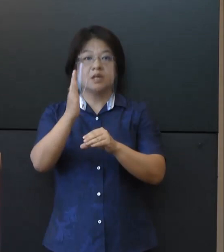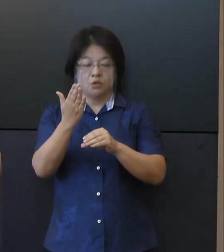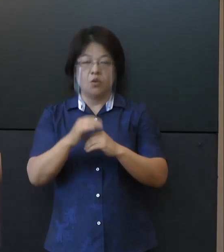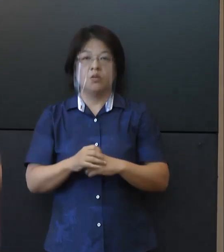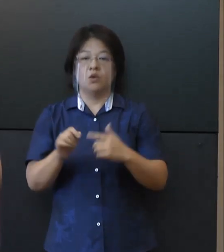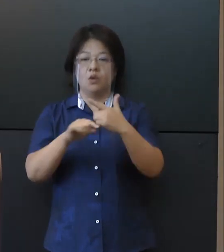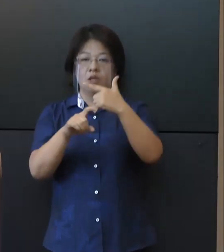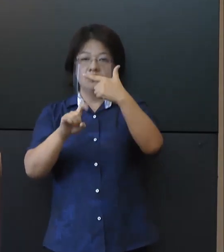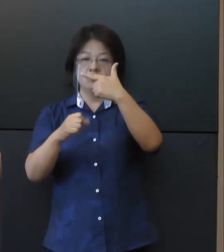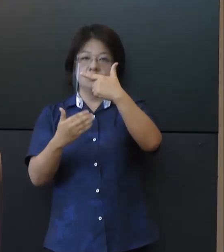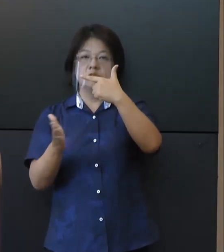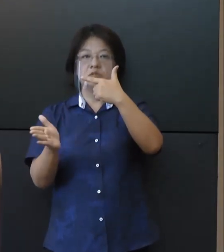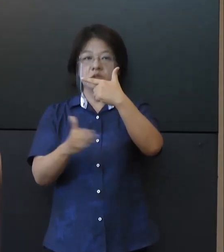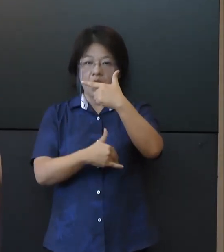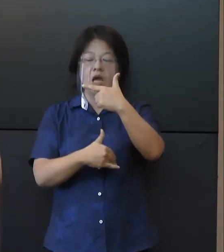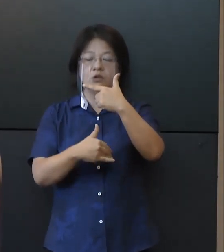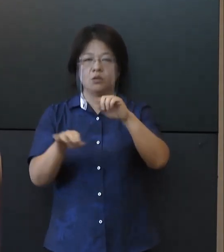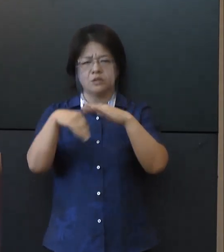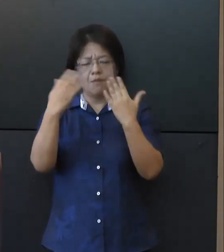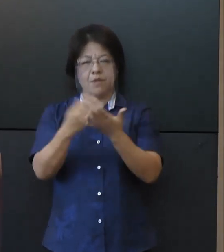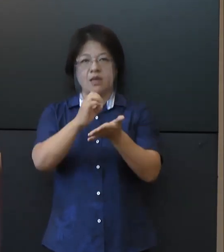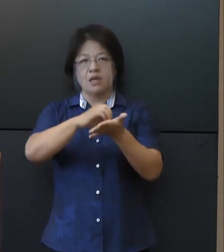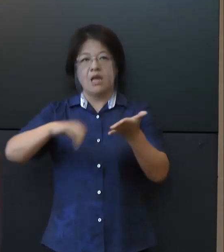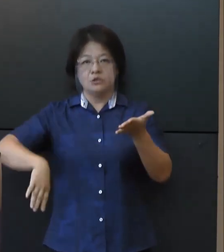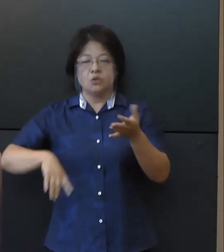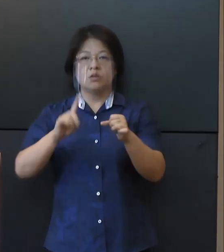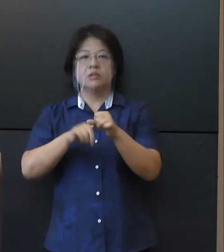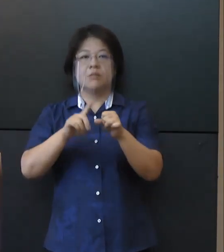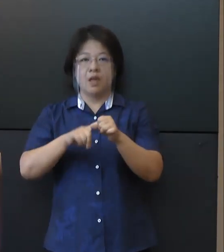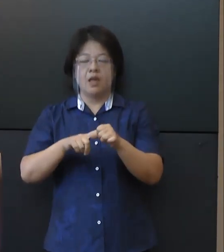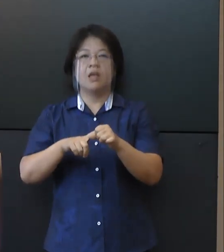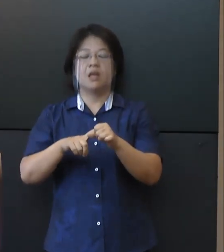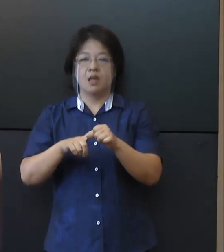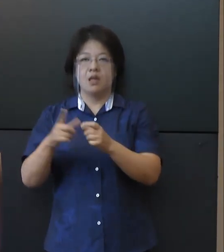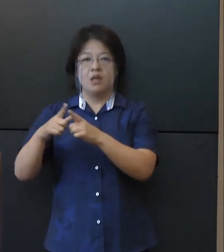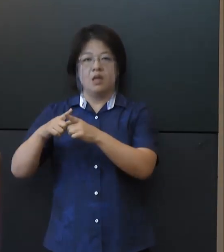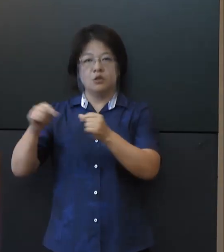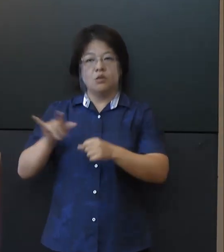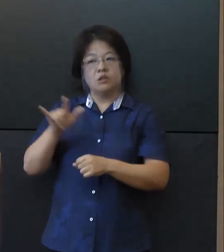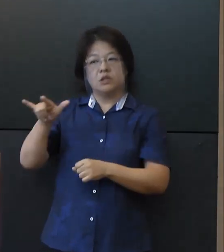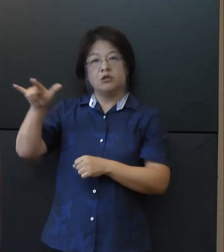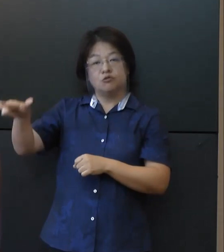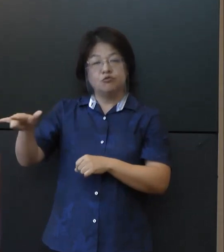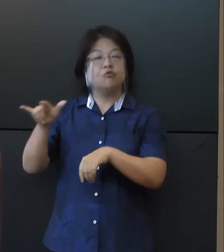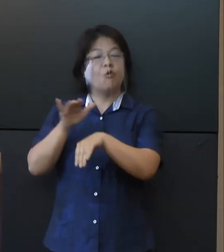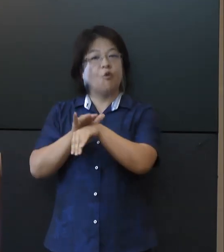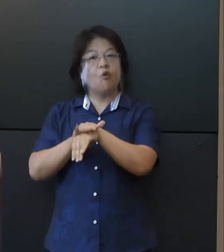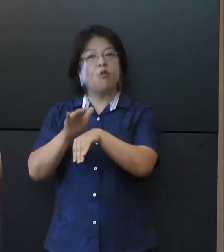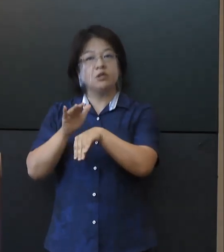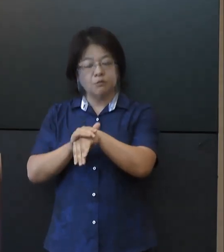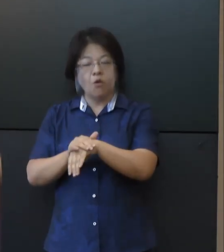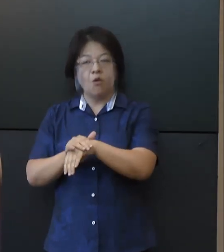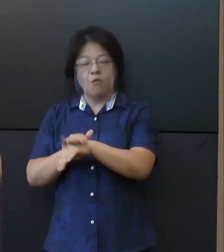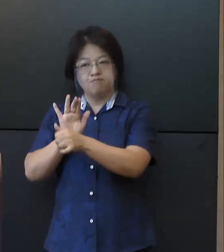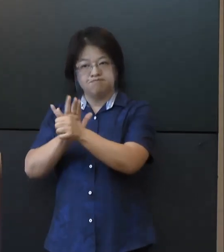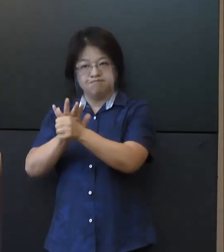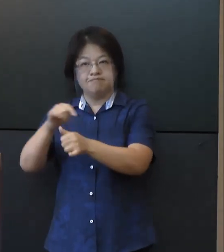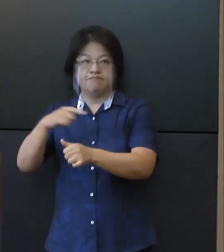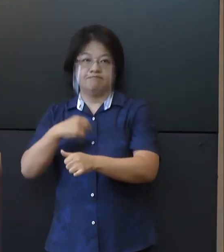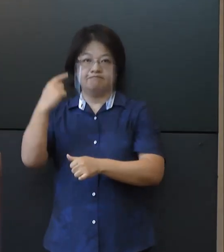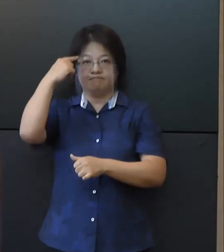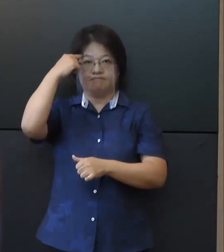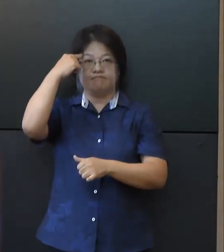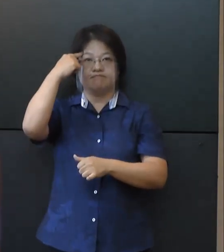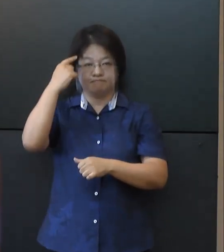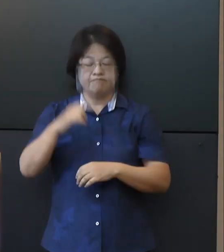全面解除の方針を受け、国内旅行の推進にも力を入れてまいります。一方で現状